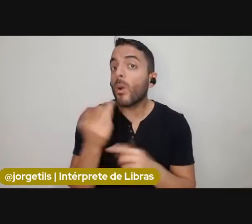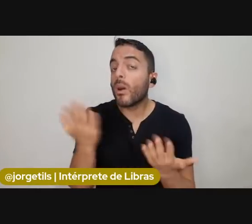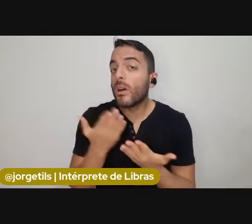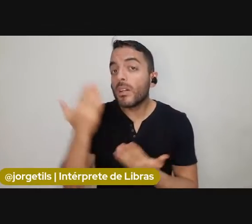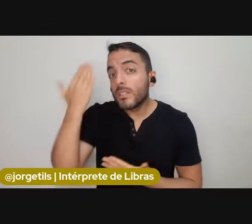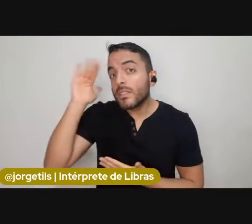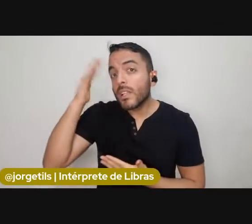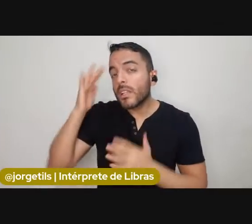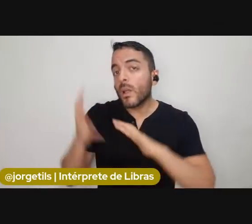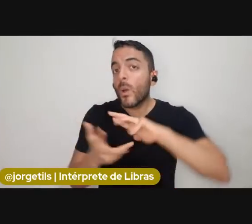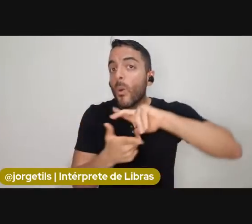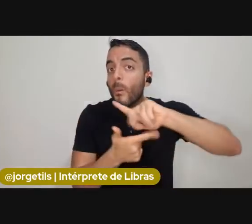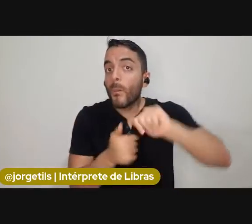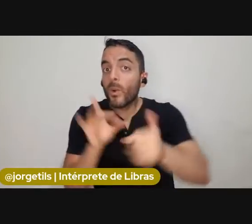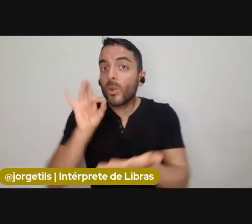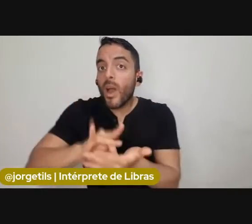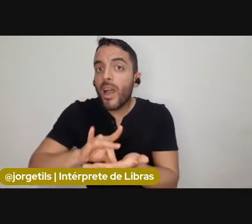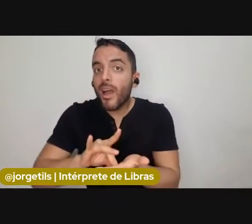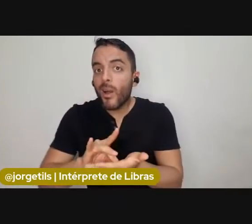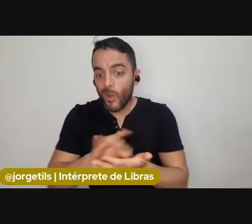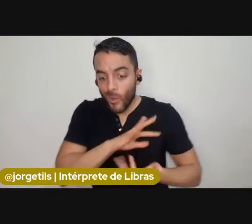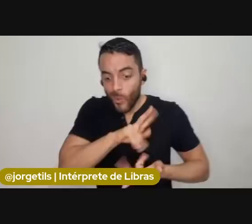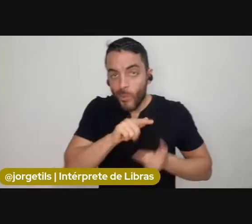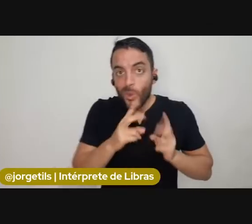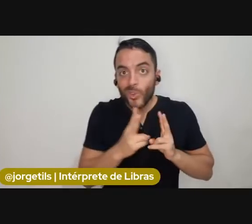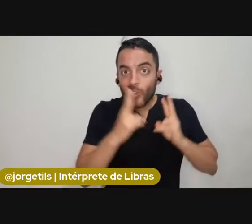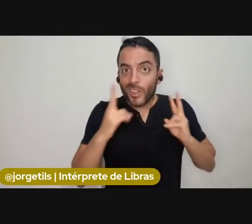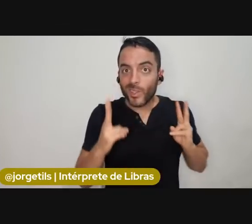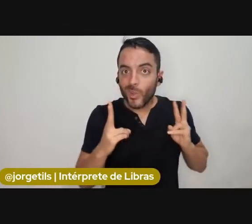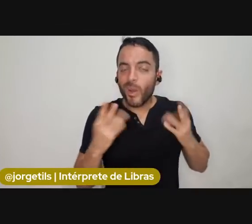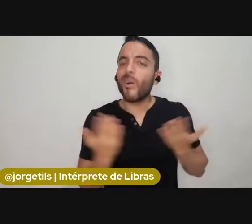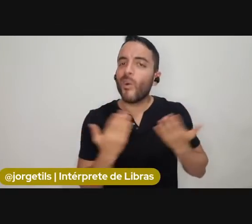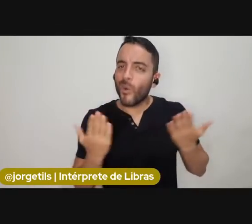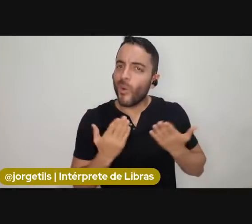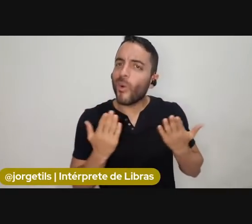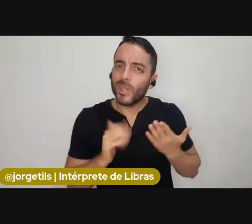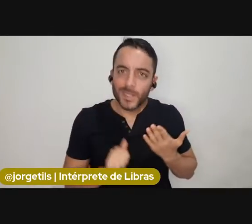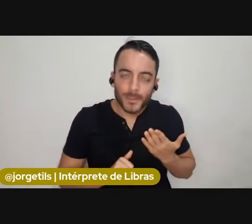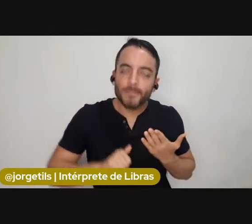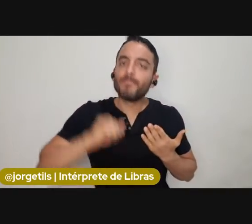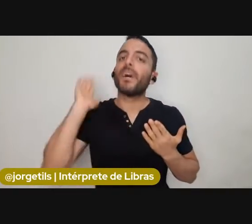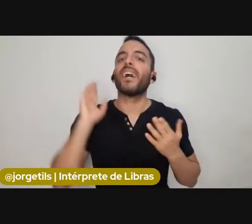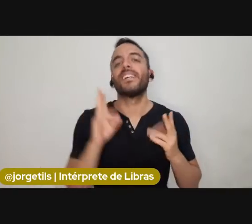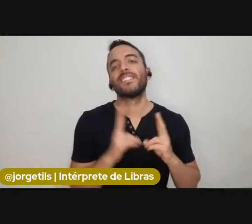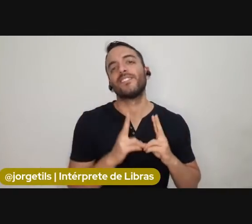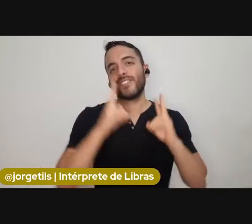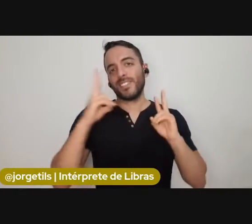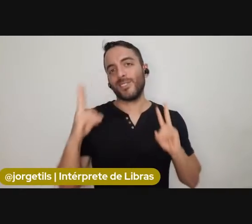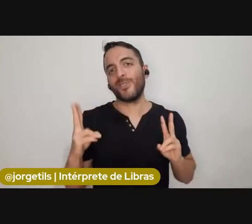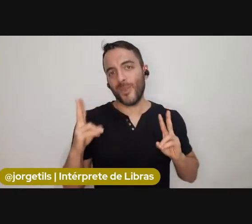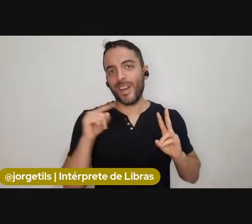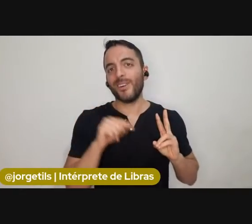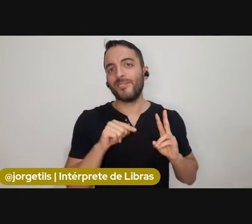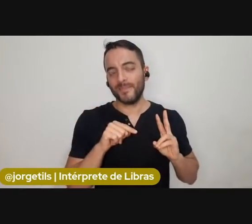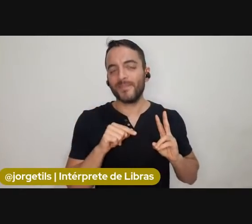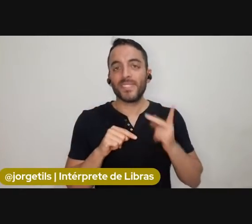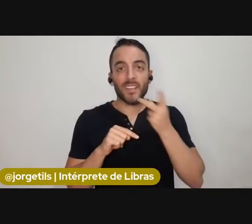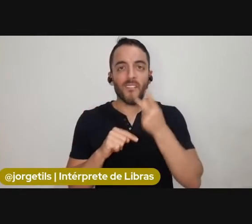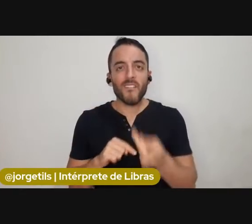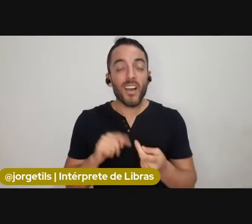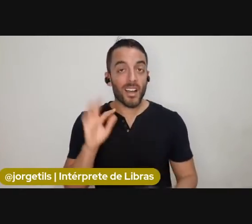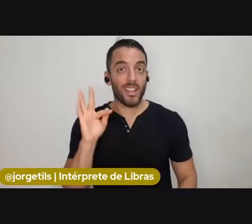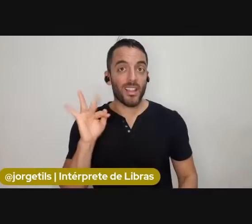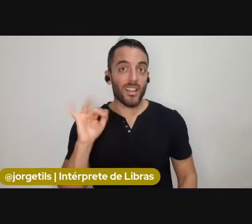o mundo virtual. Hoje, o mundo é muito mais virtual do que real. Nós falamos em física